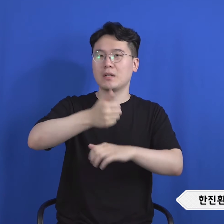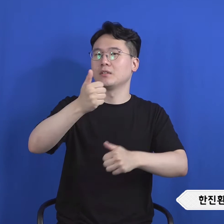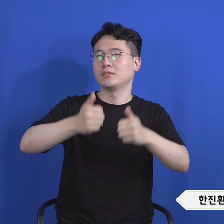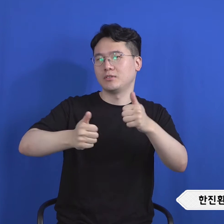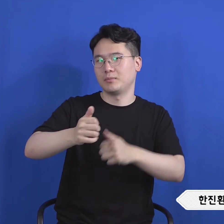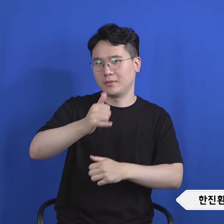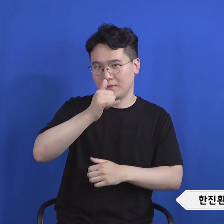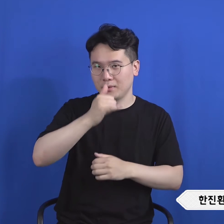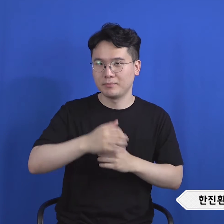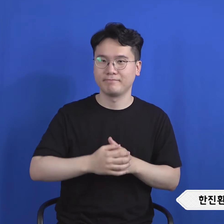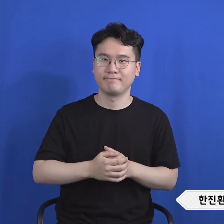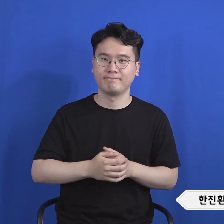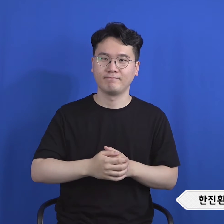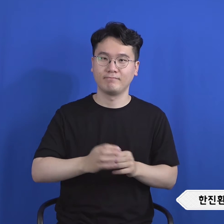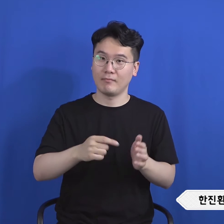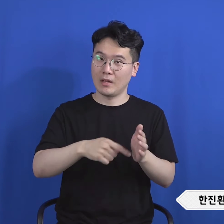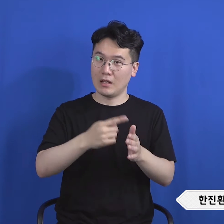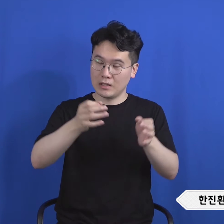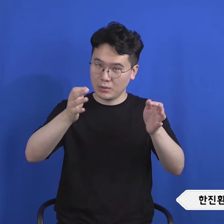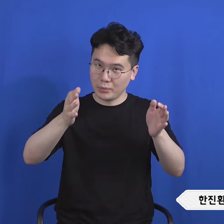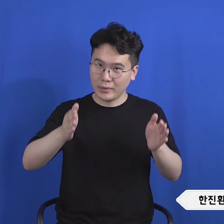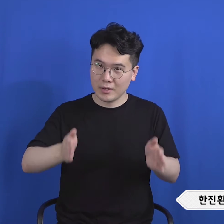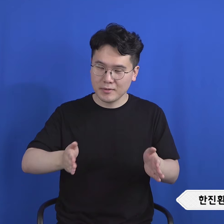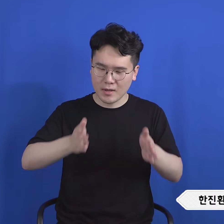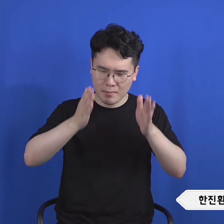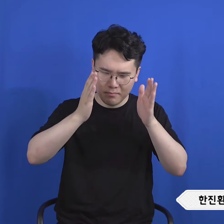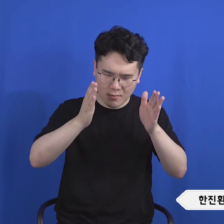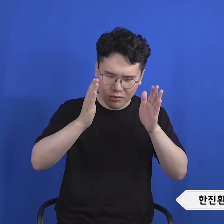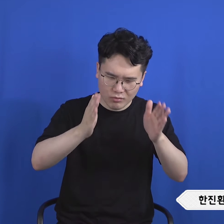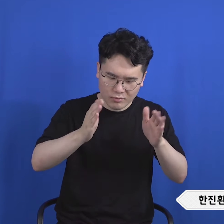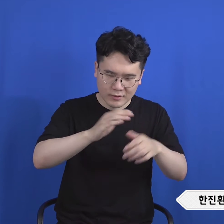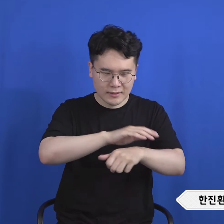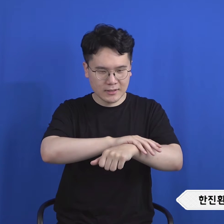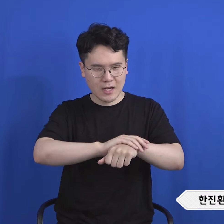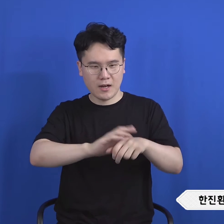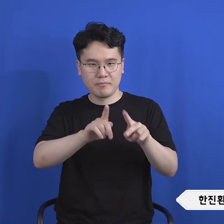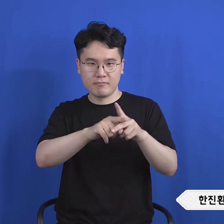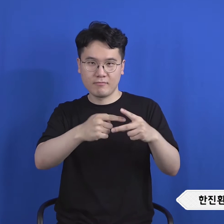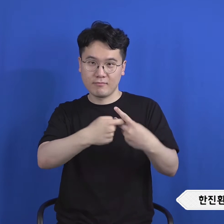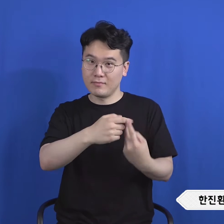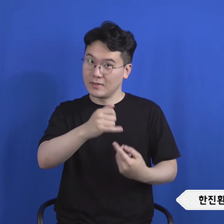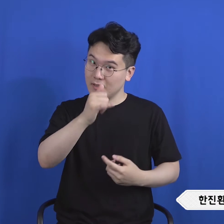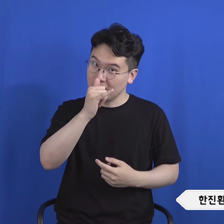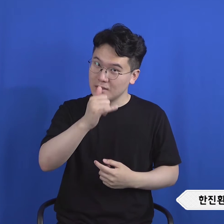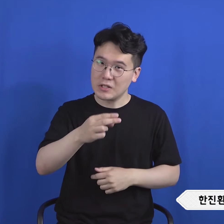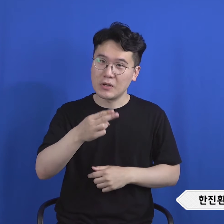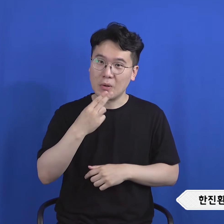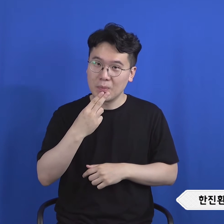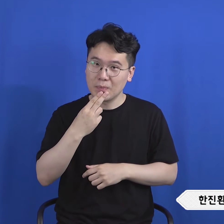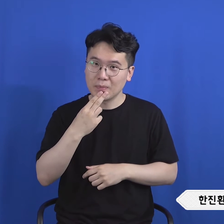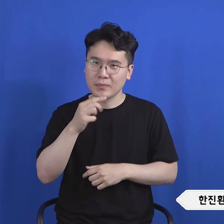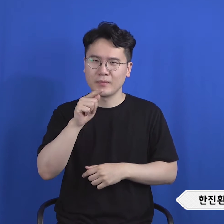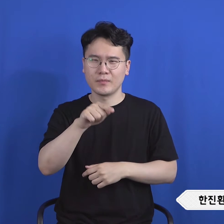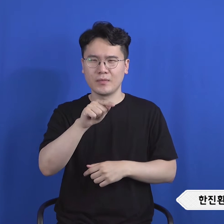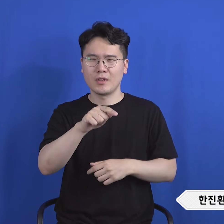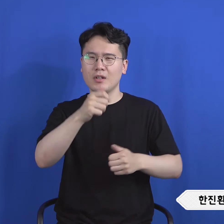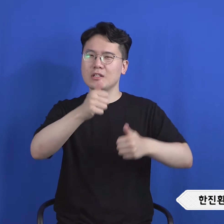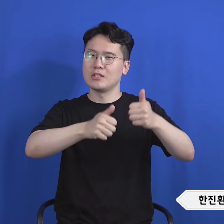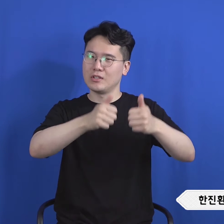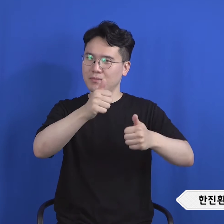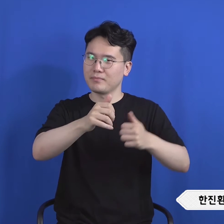그 시험은 한 학기 동안 배운 것을 얼마나 잘 이해하고 있느냐, 그걸 알아보기 위해서 시험을